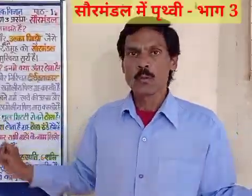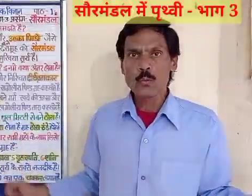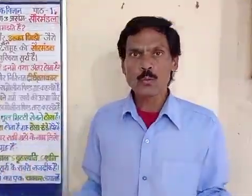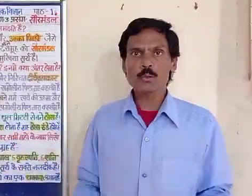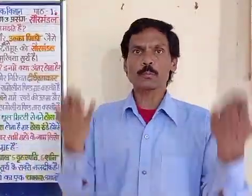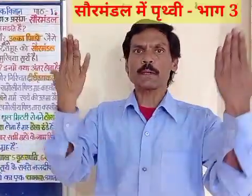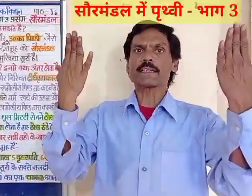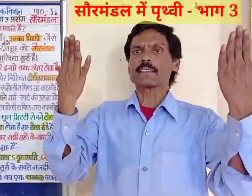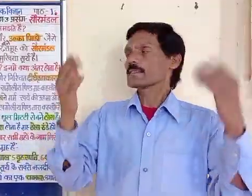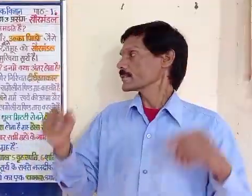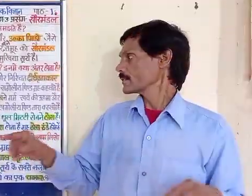उत्पन्न